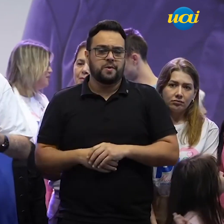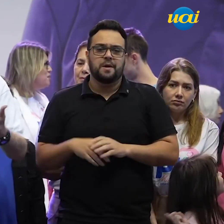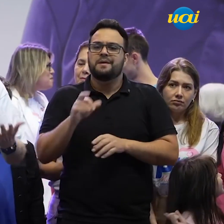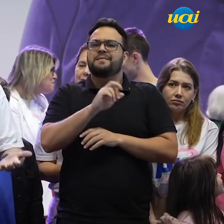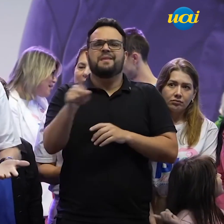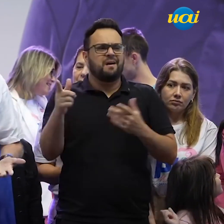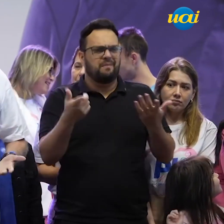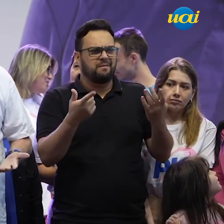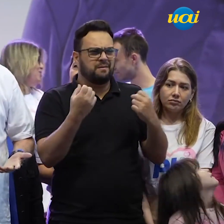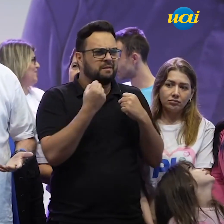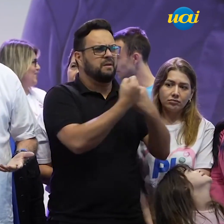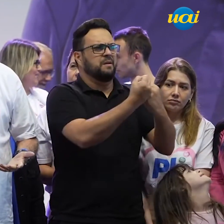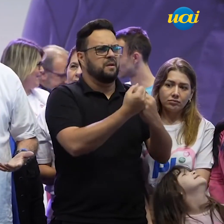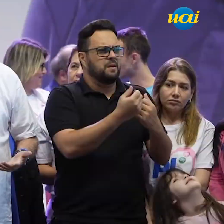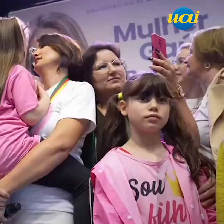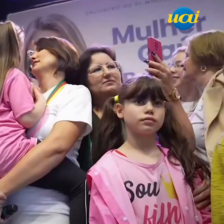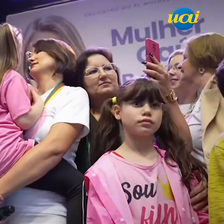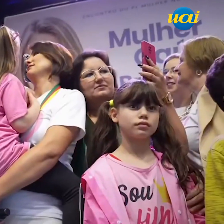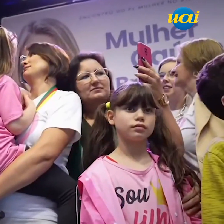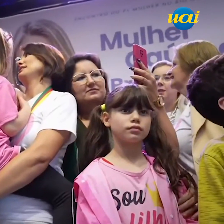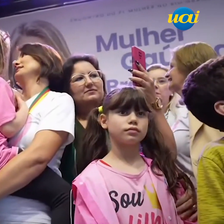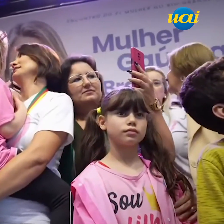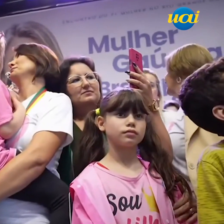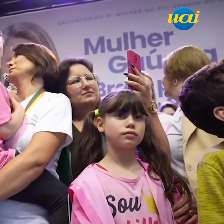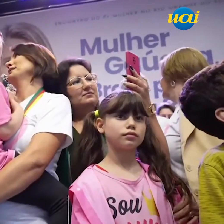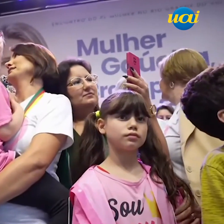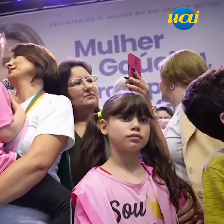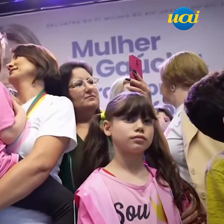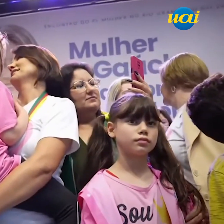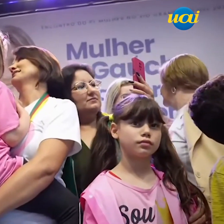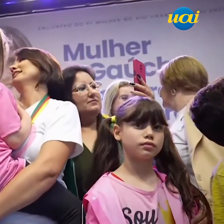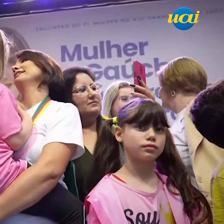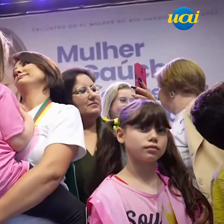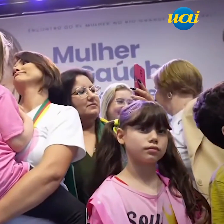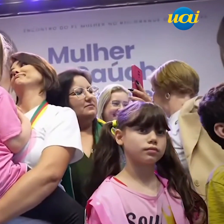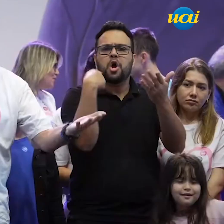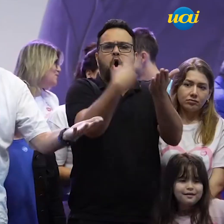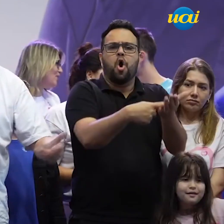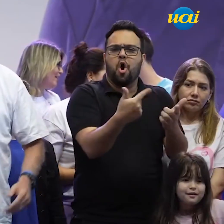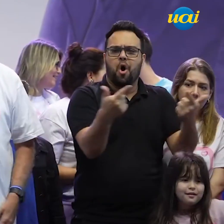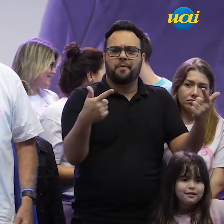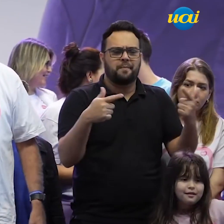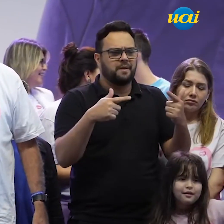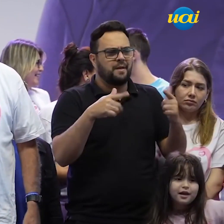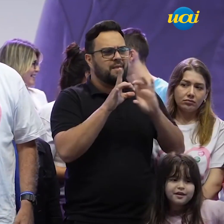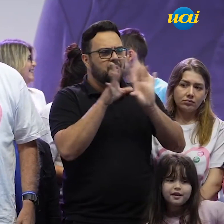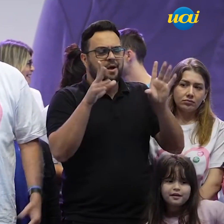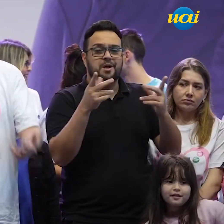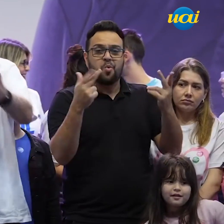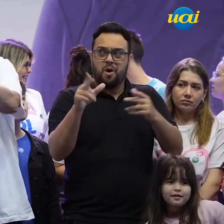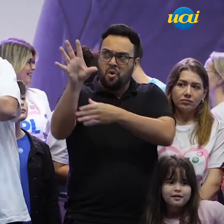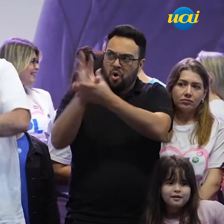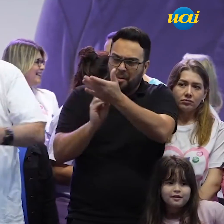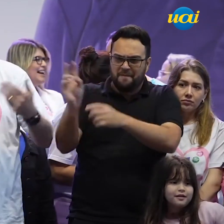de republiquetas, que não têm qualquer compromisso com democracia, como Venezuela,